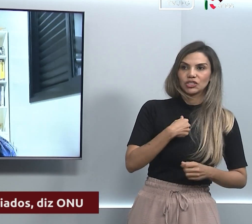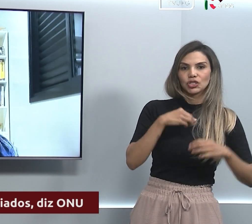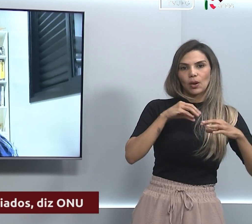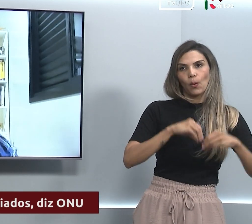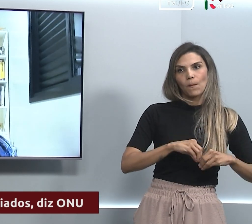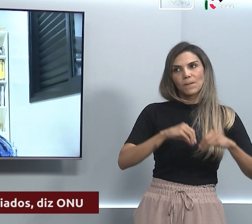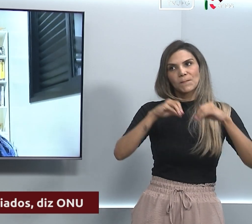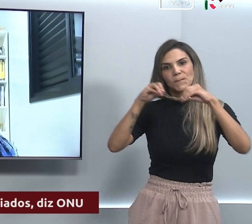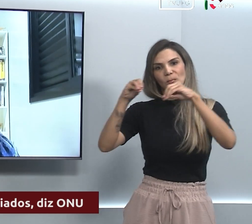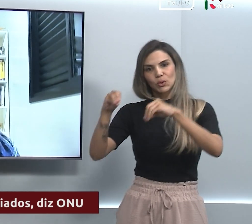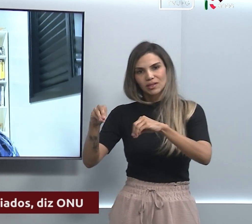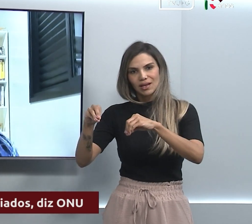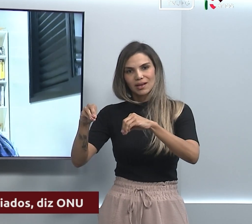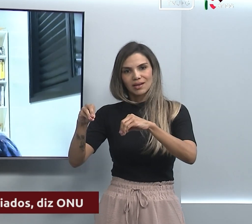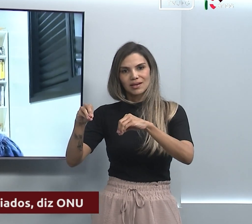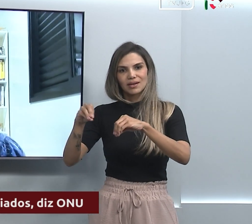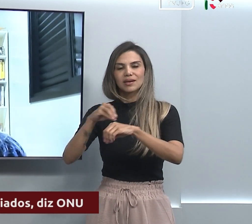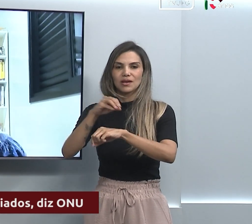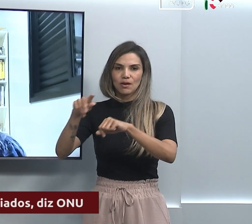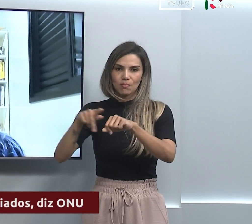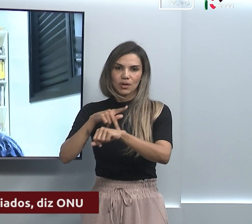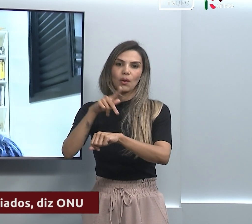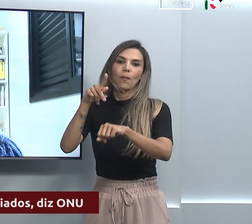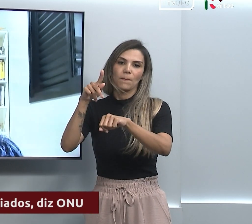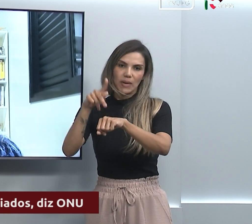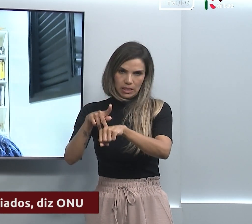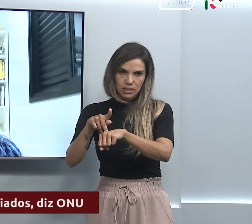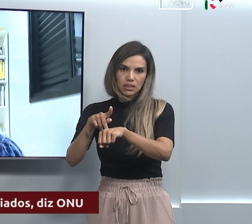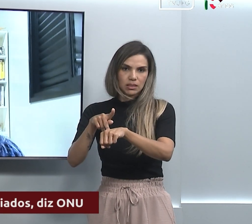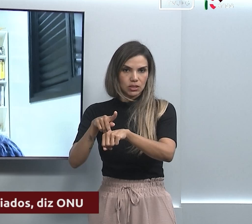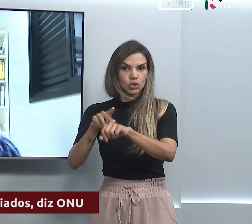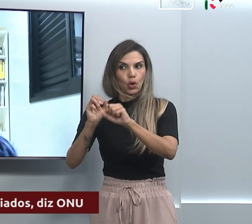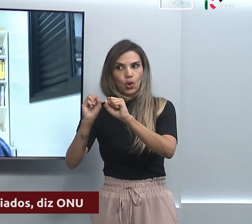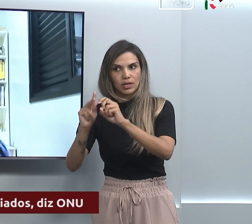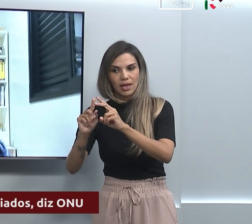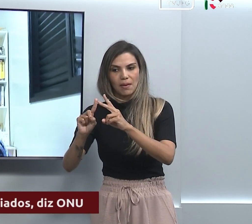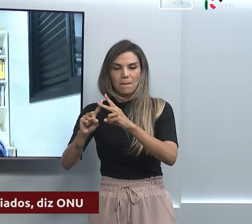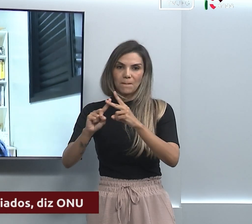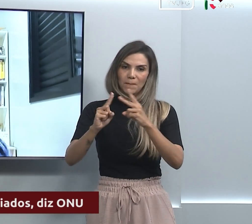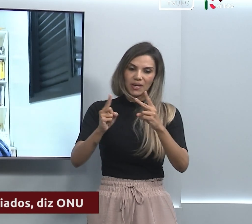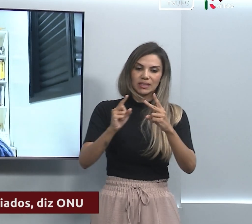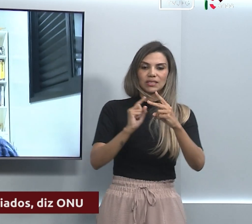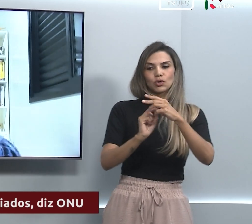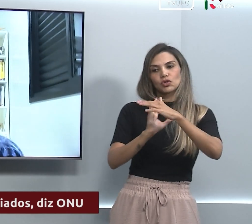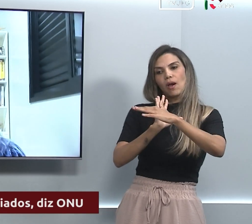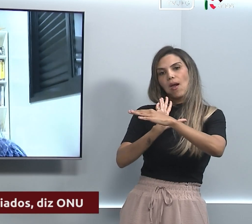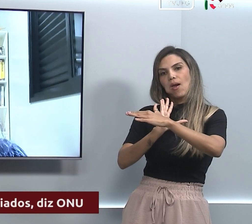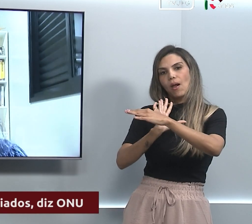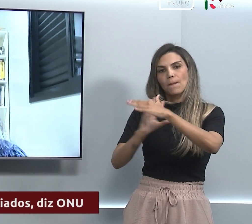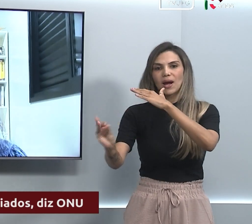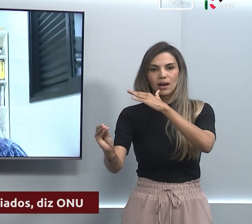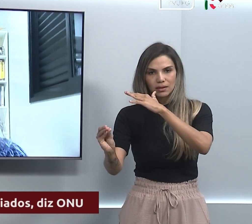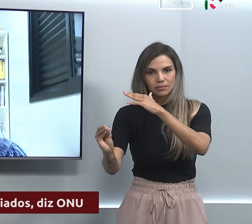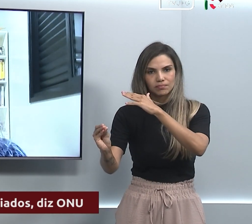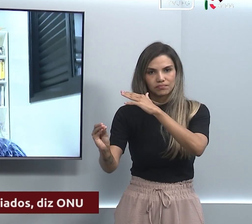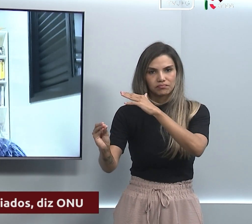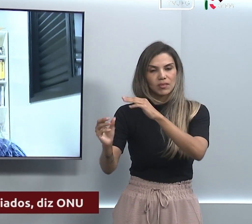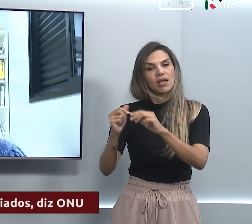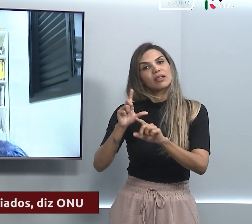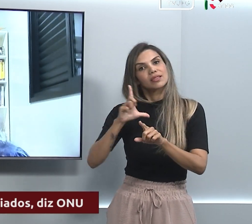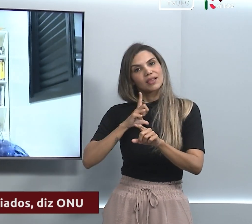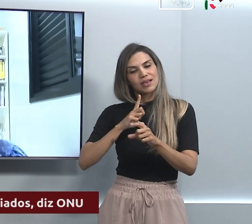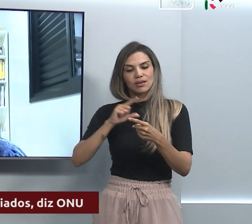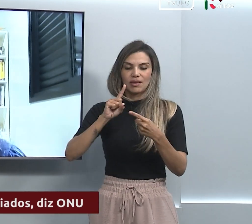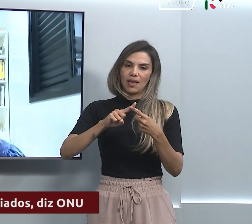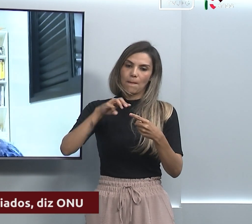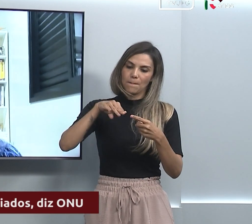Todo refugiado é um migrante, ou seja, ele sai de um lugar para o outro. Mas nem todo migrante é um refugiado.